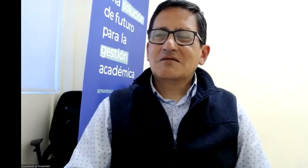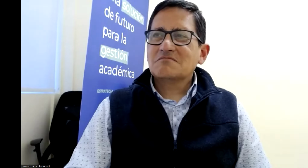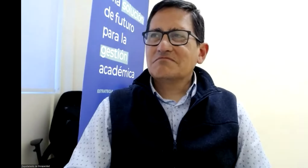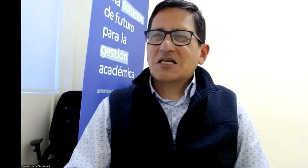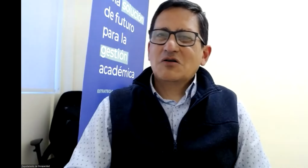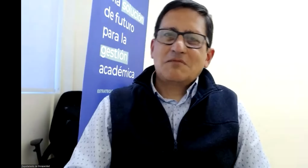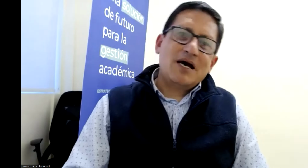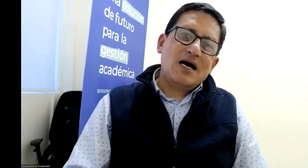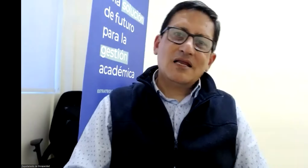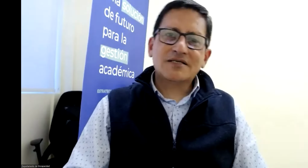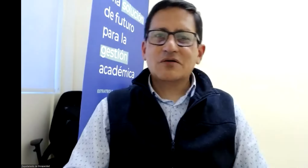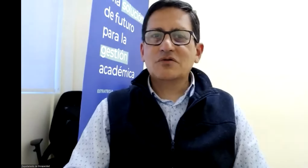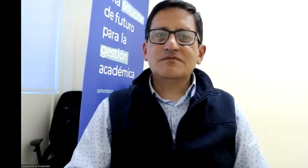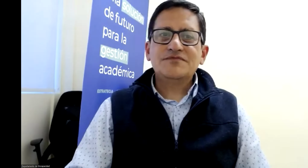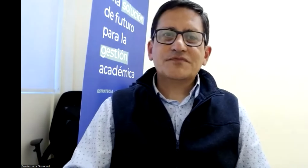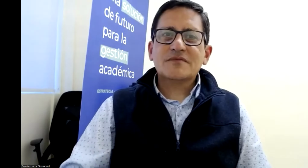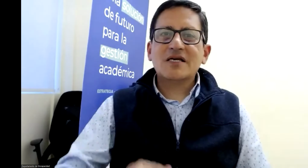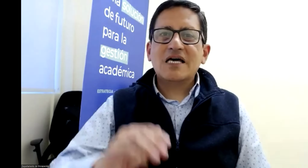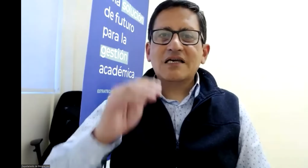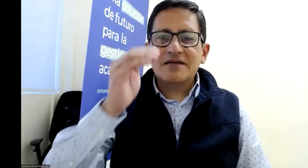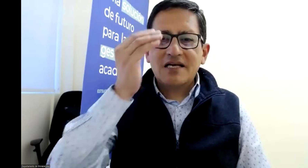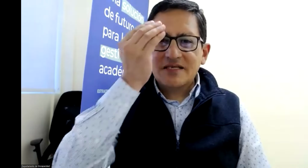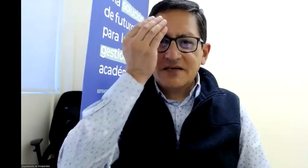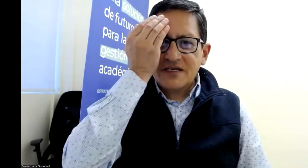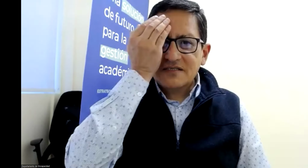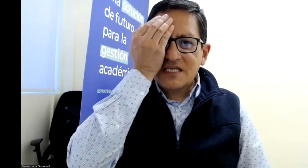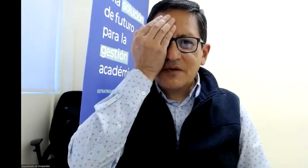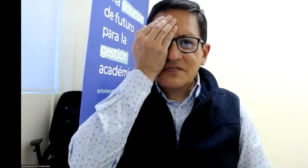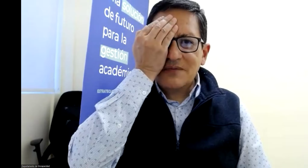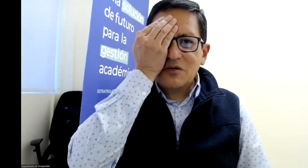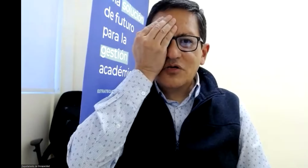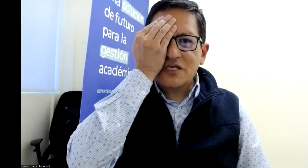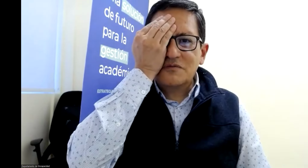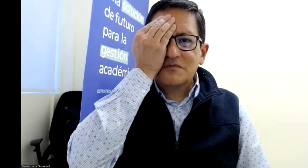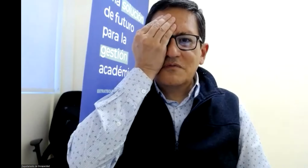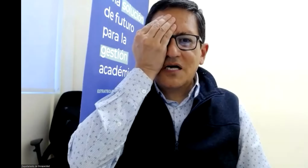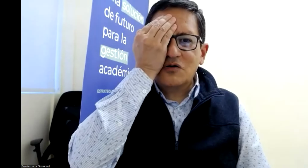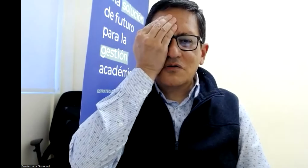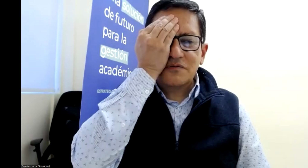pasan cosas malas dicen algunos y de ahí que viene la seña se tapan un ojito agosto